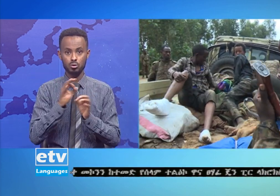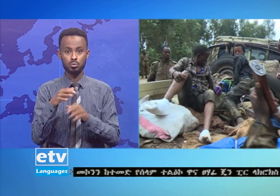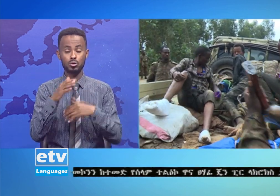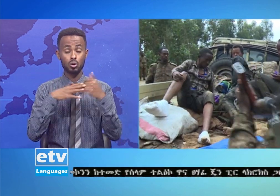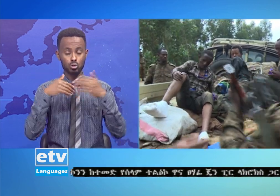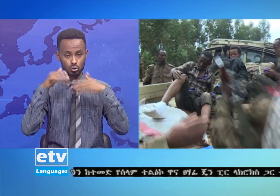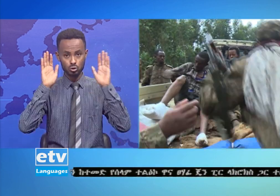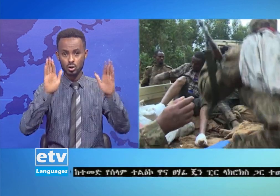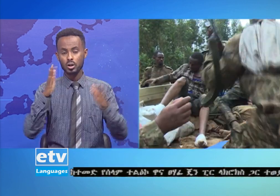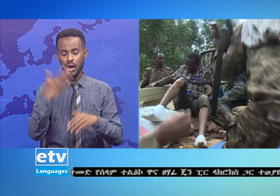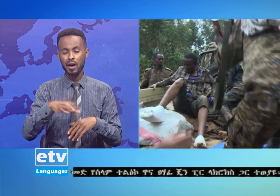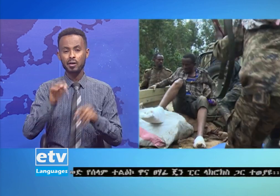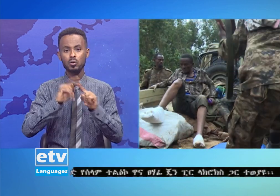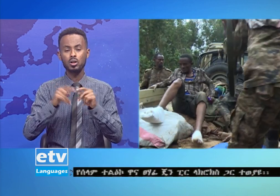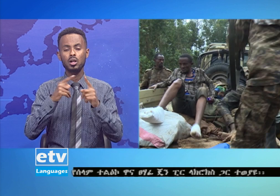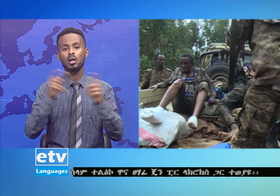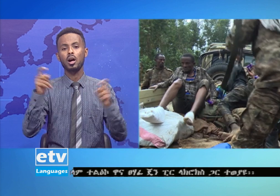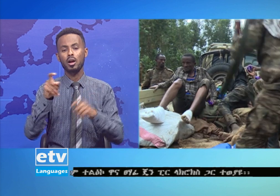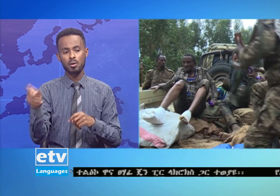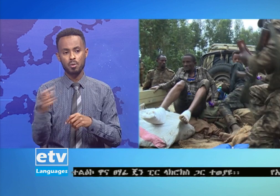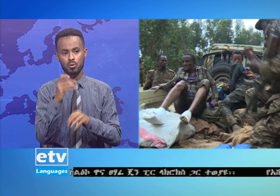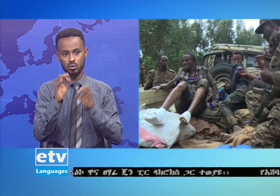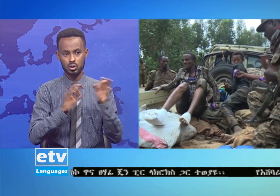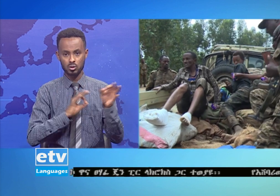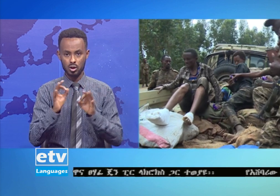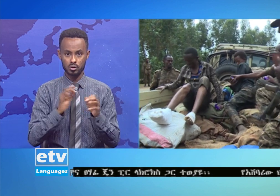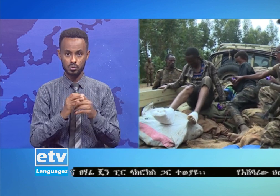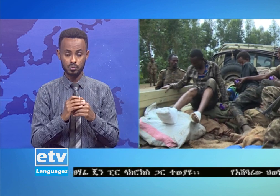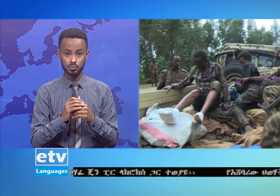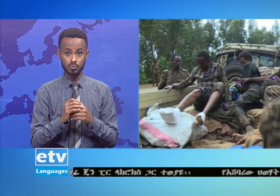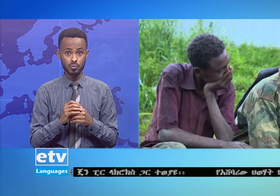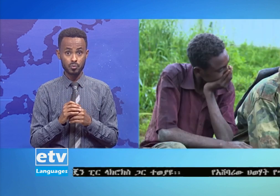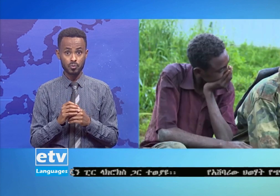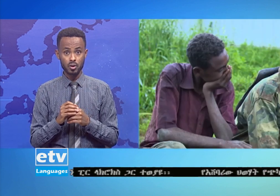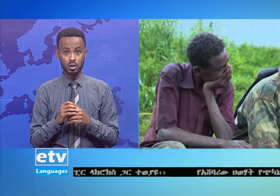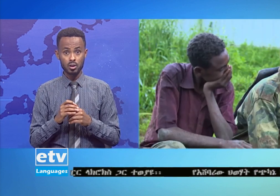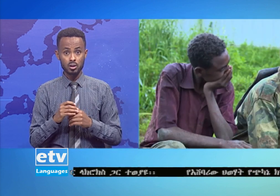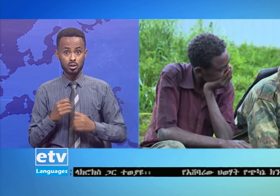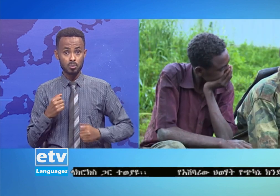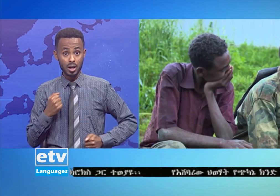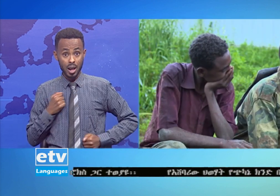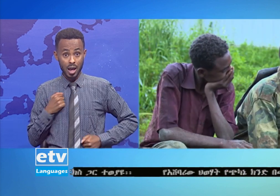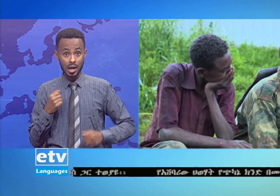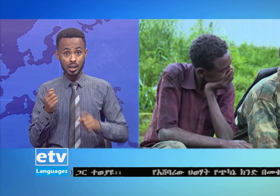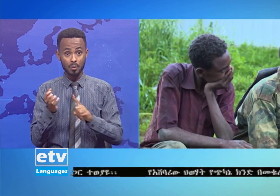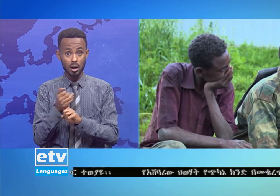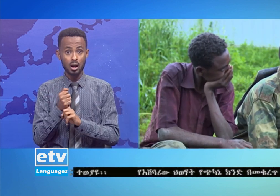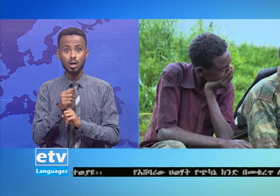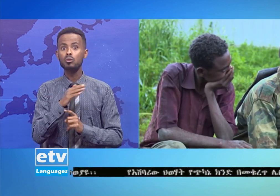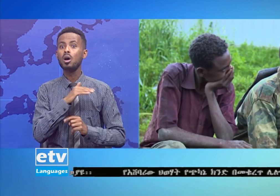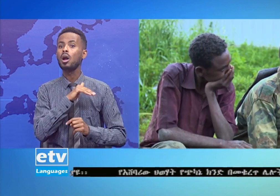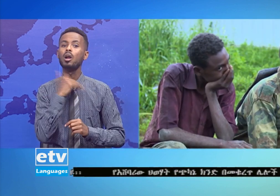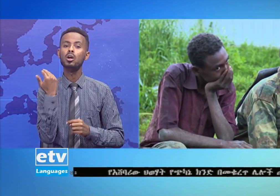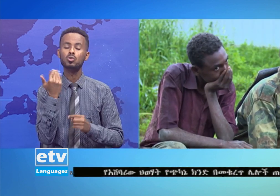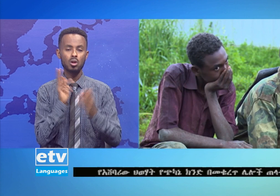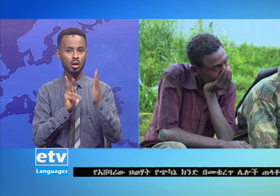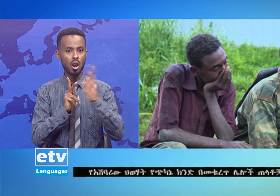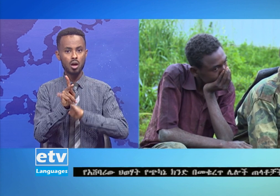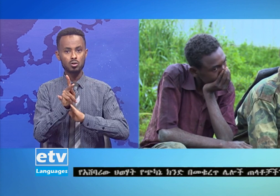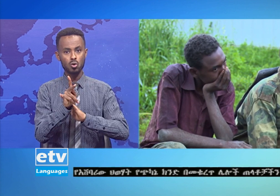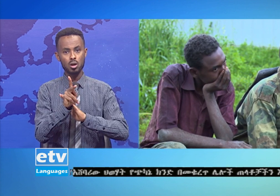ምርኮኞቹ ያገኙት ግን ተቃራኒውን መሆኑን ገልጸዋል። መከላከያ ከተማረካችሁ ያርዳችኋል፣